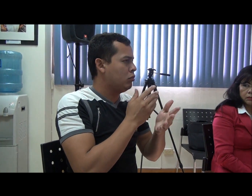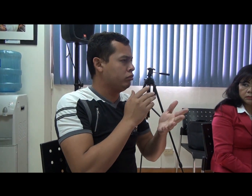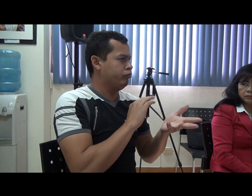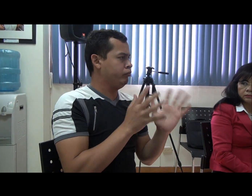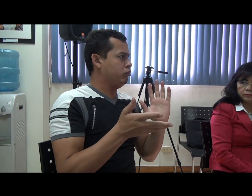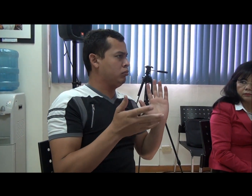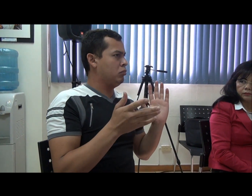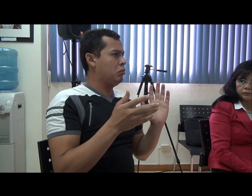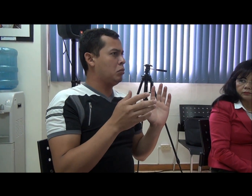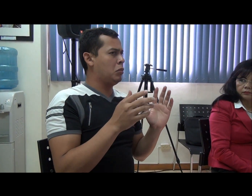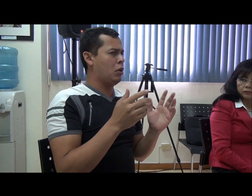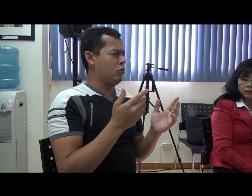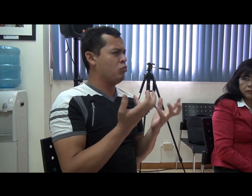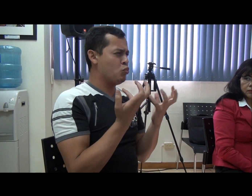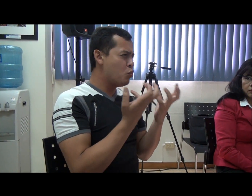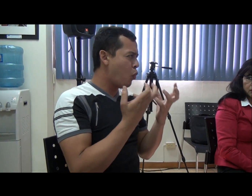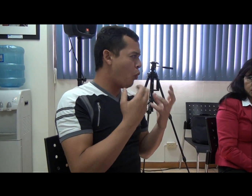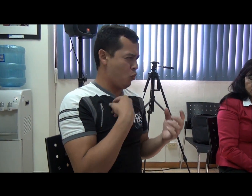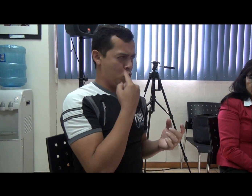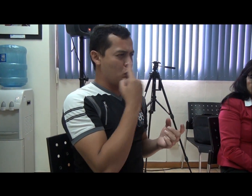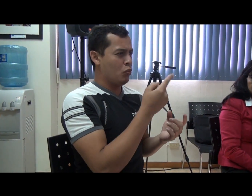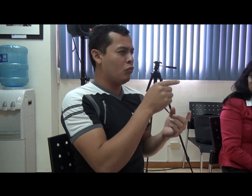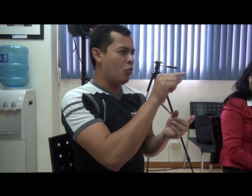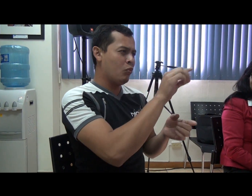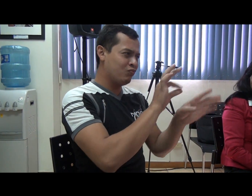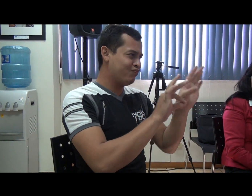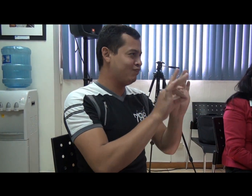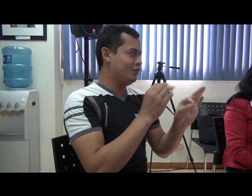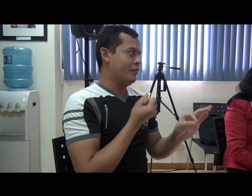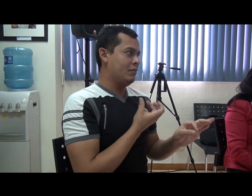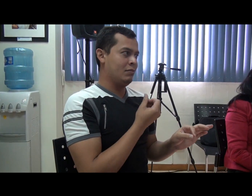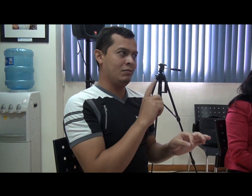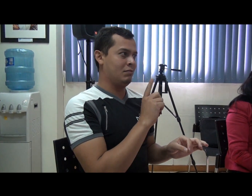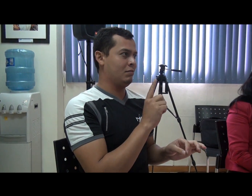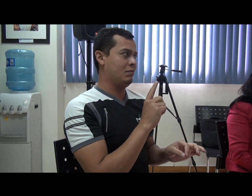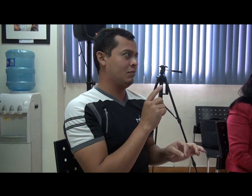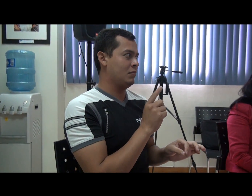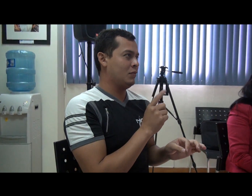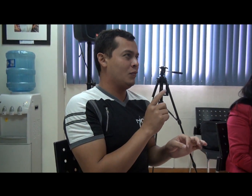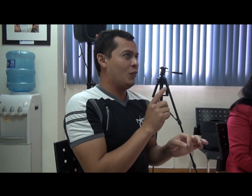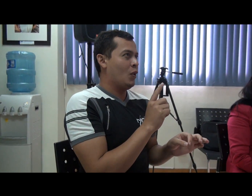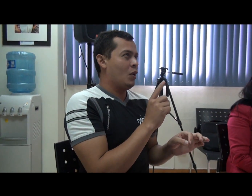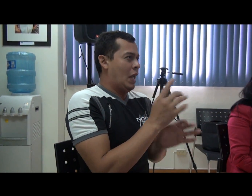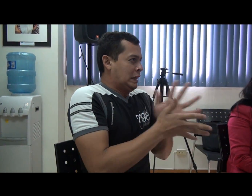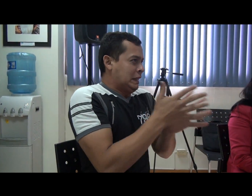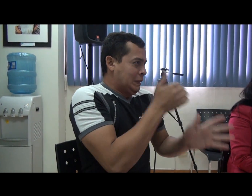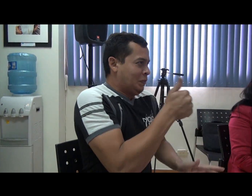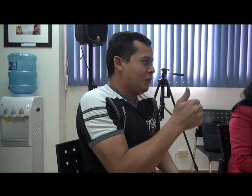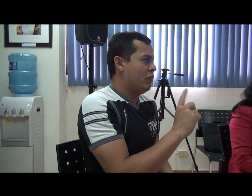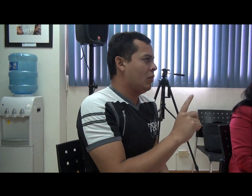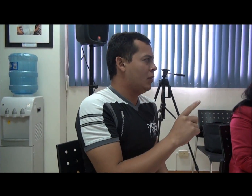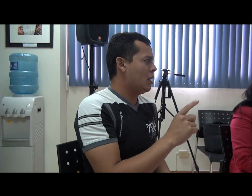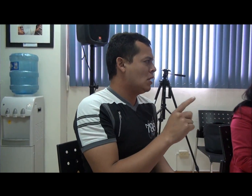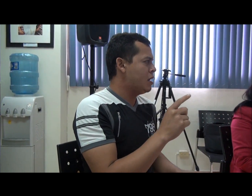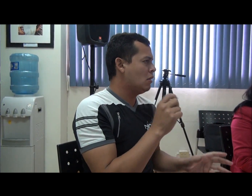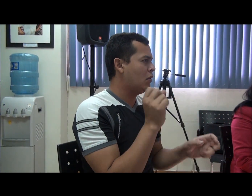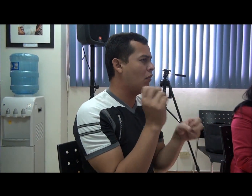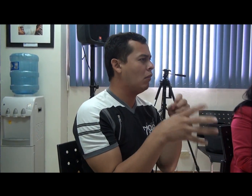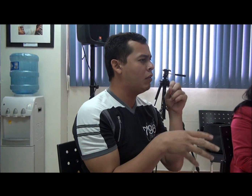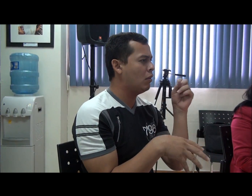poco oscuro, no queda muy claro. He visto muchas cosas, por ejemplo, algunos intérpretes no tienen